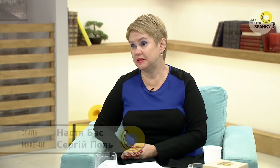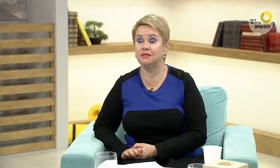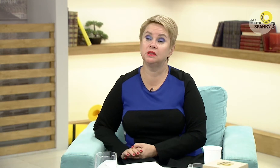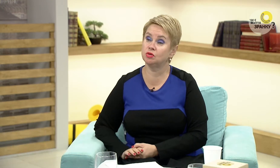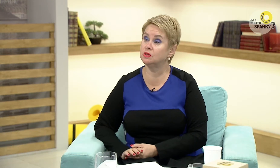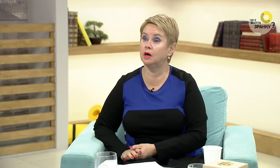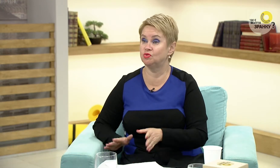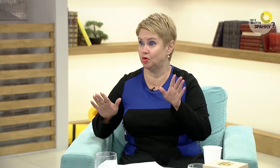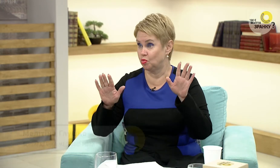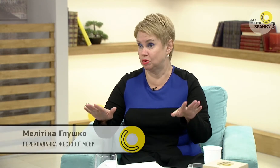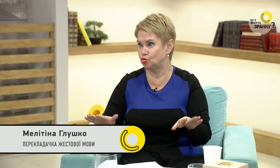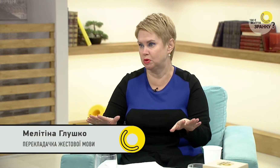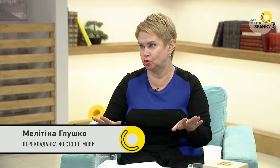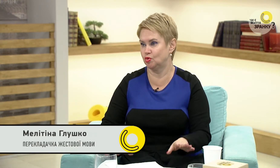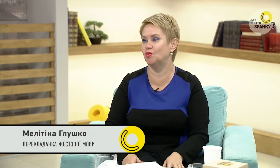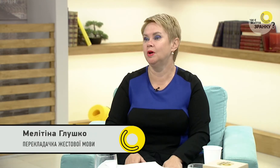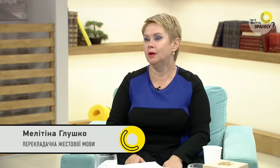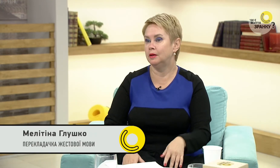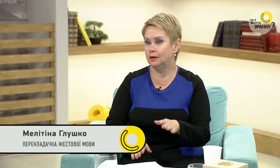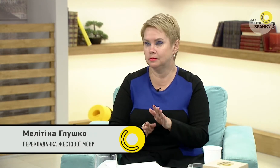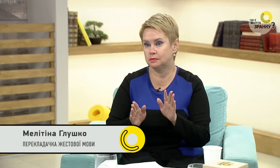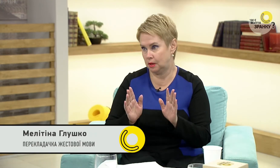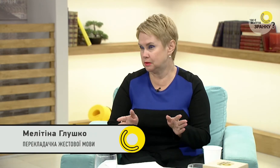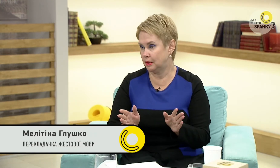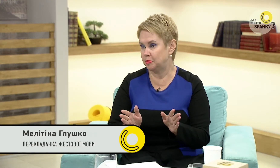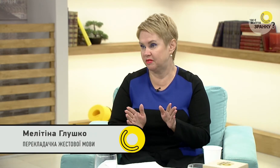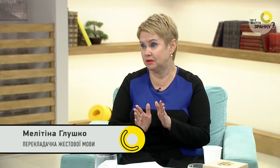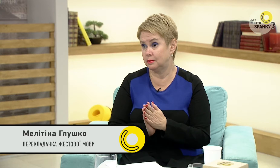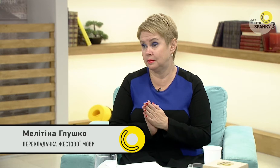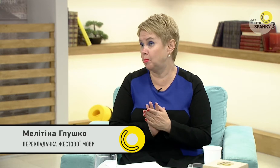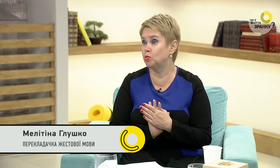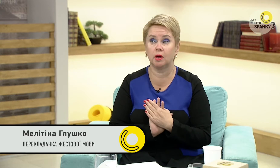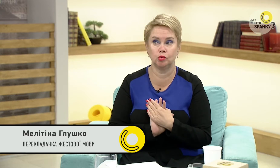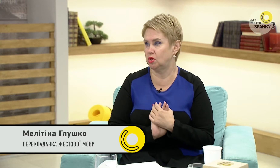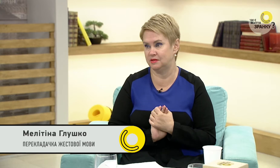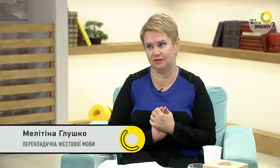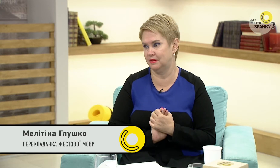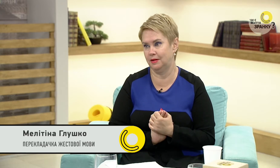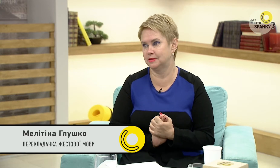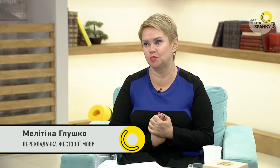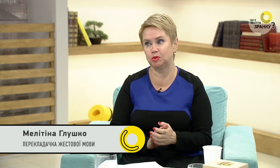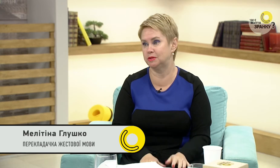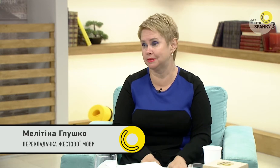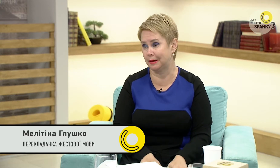поставили на швейную большую машинку, и я стала переводить. Я помню, как я ужасно волновалась, как у меня трусились